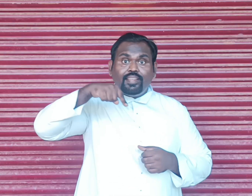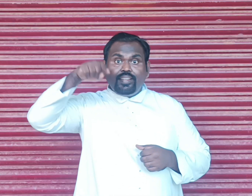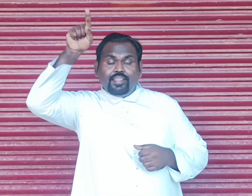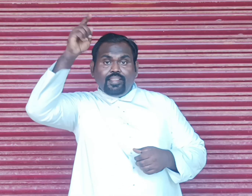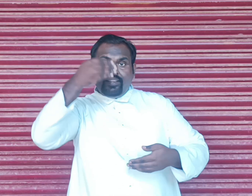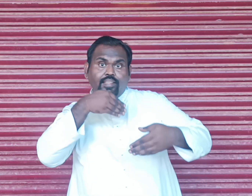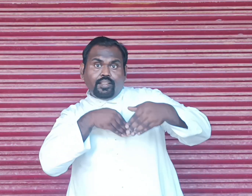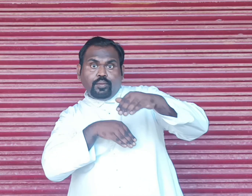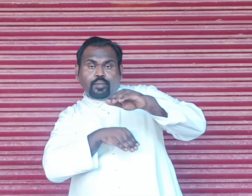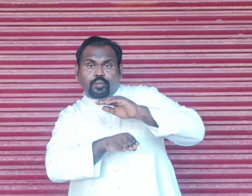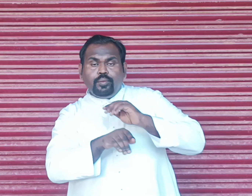ഭാരതത്തിൽ നിന്നും